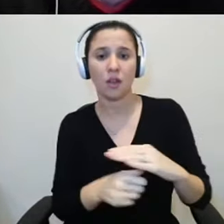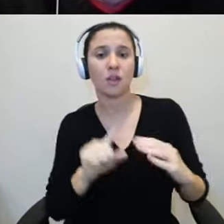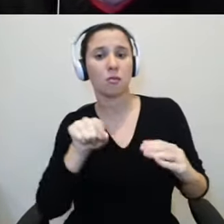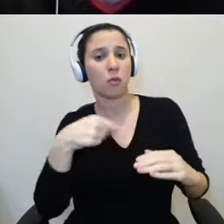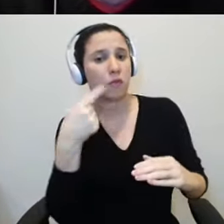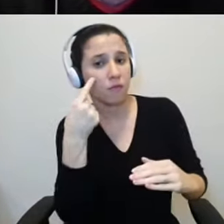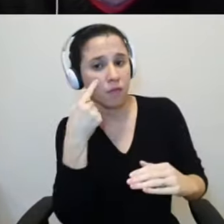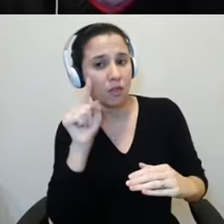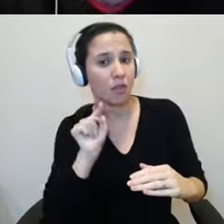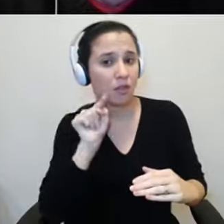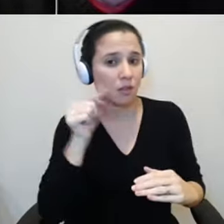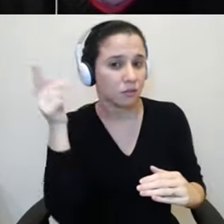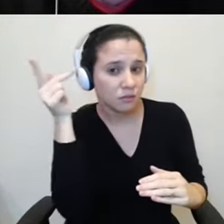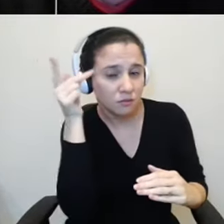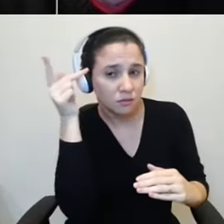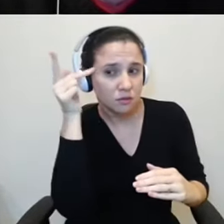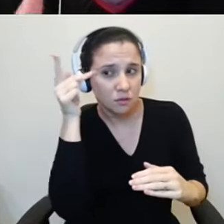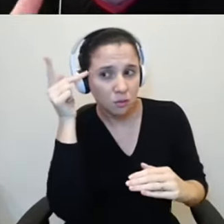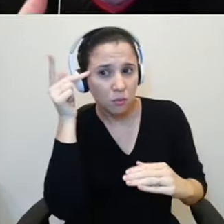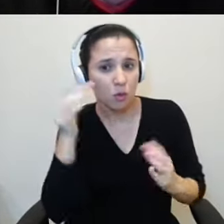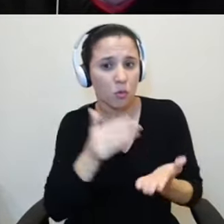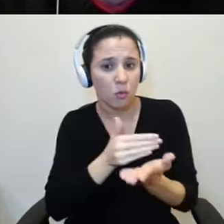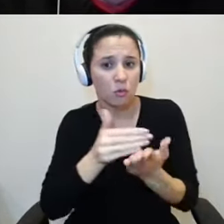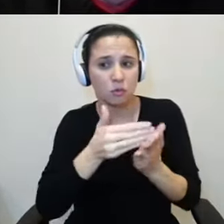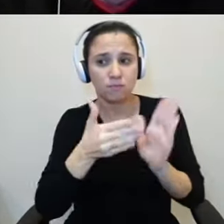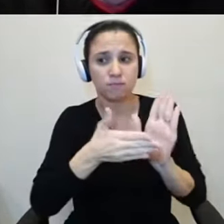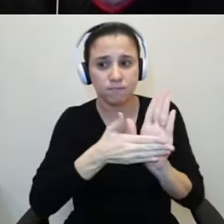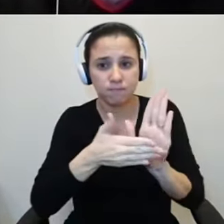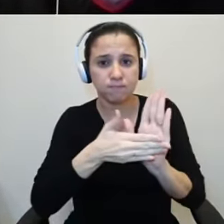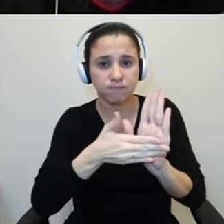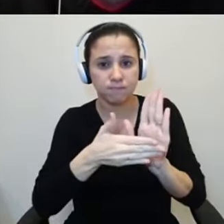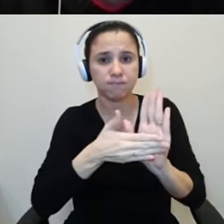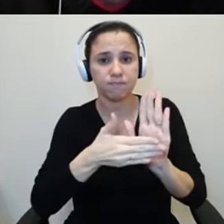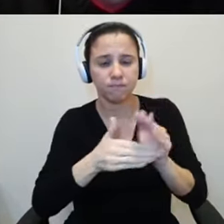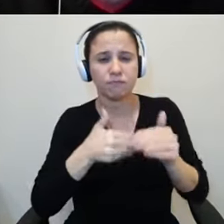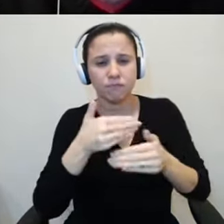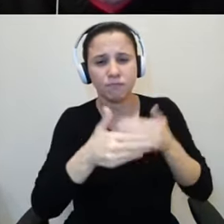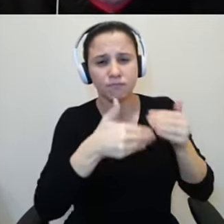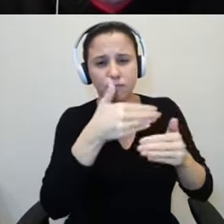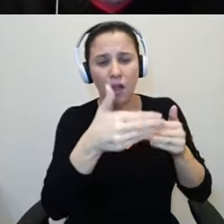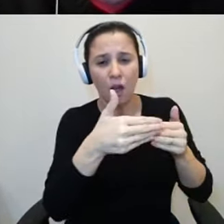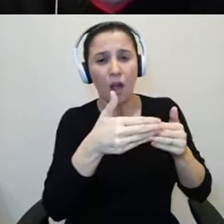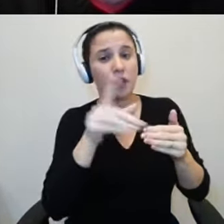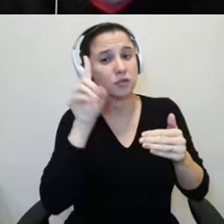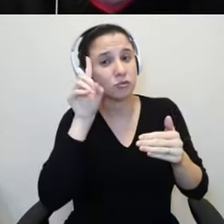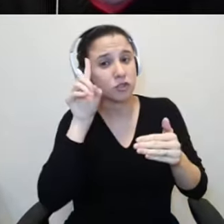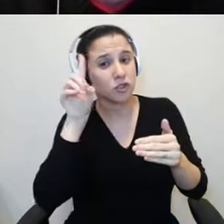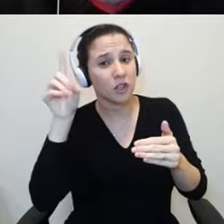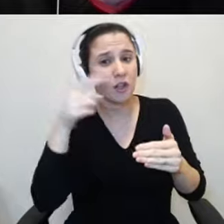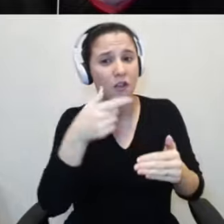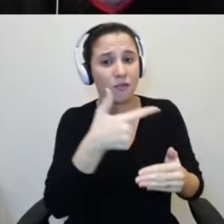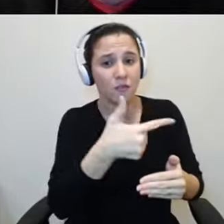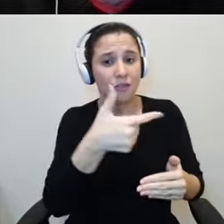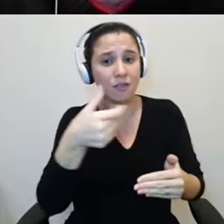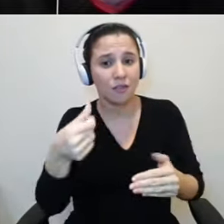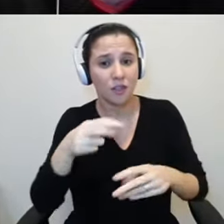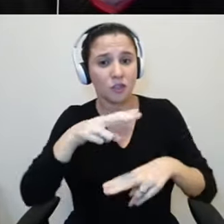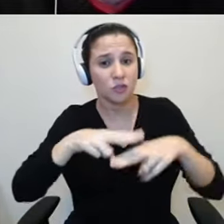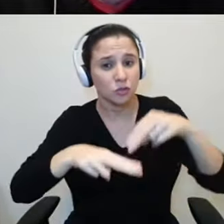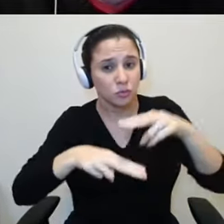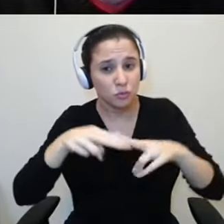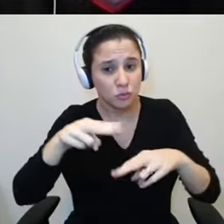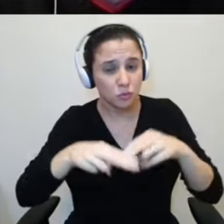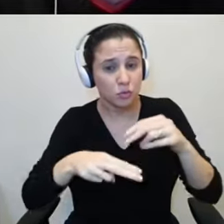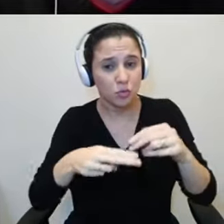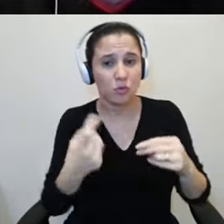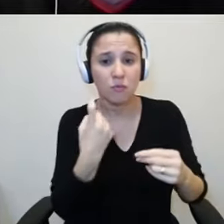no dia 26, ou seja, que é sexta-feira passada, até que, enfim, a portaria foi publicada, ou seja, nós temos um